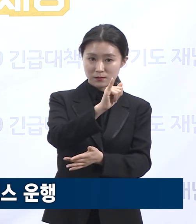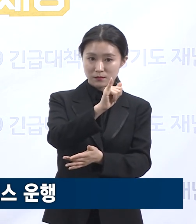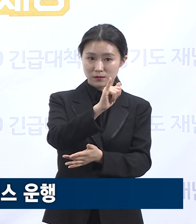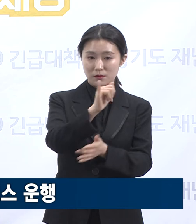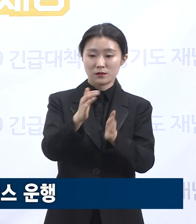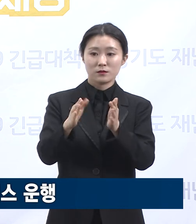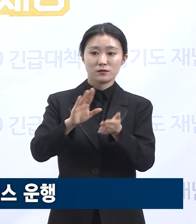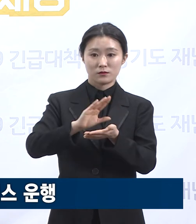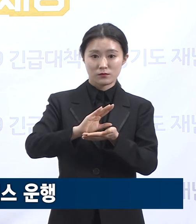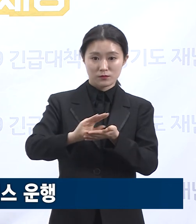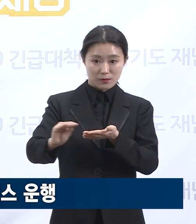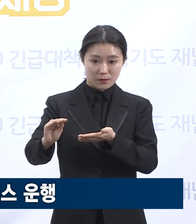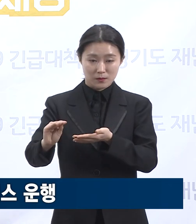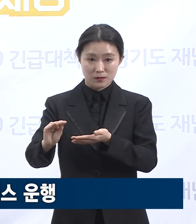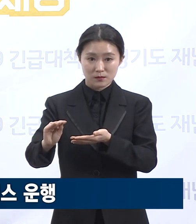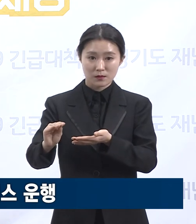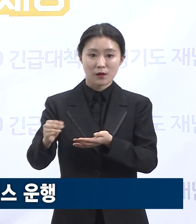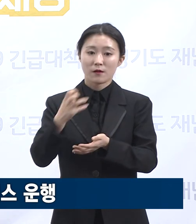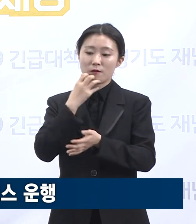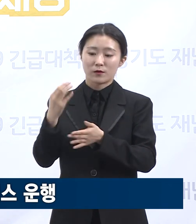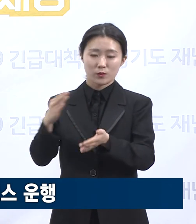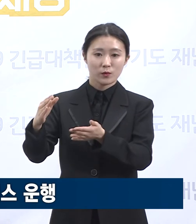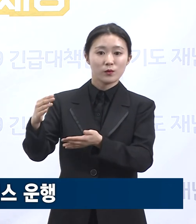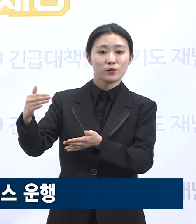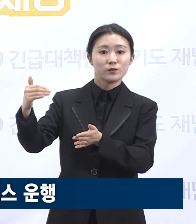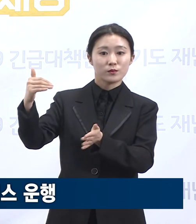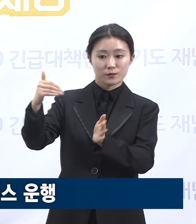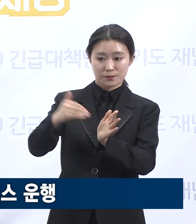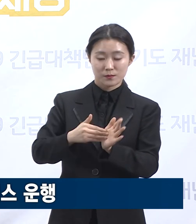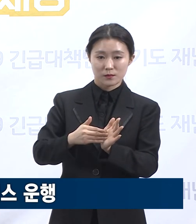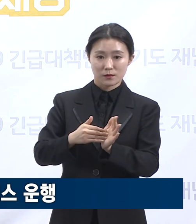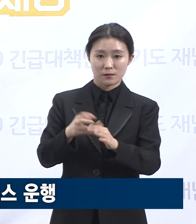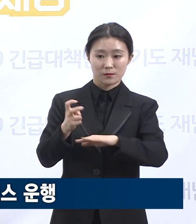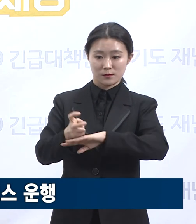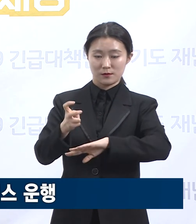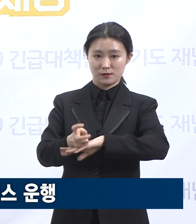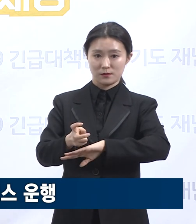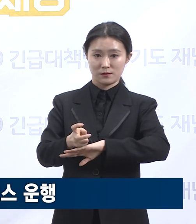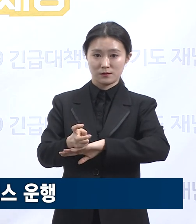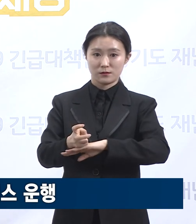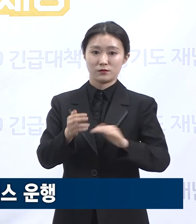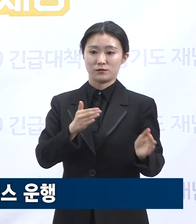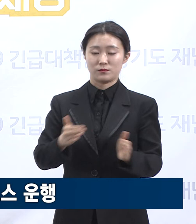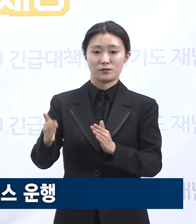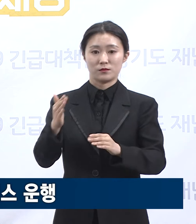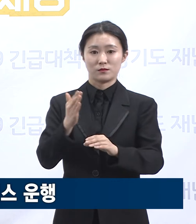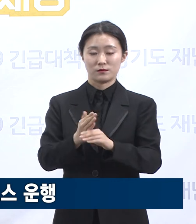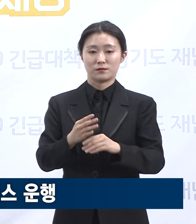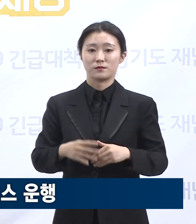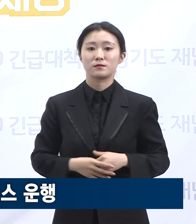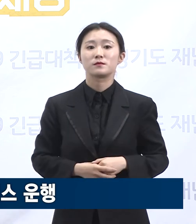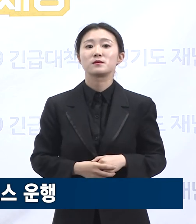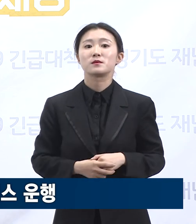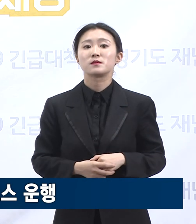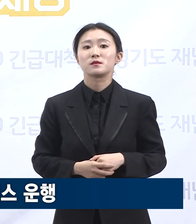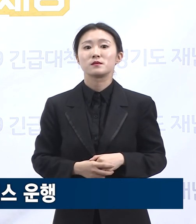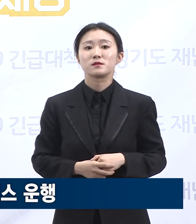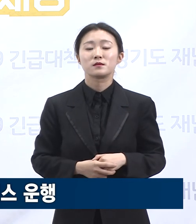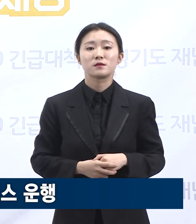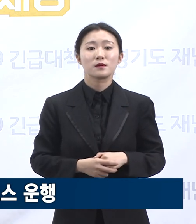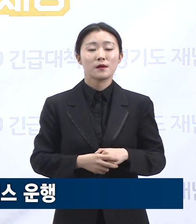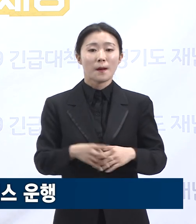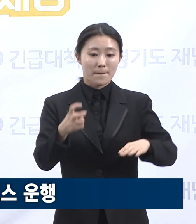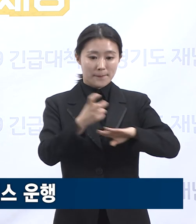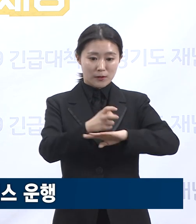계획입니다. 이용자는 거점 정류소 하차 후 시군이 제공한 관용차, 콜밴 등 연계교통수단 85대를